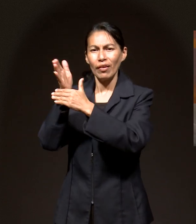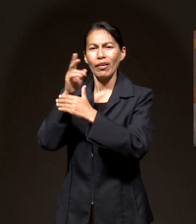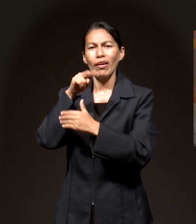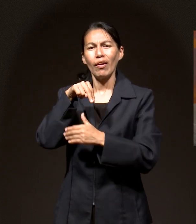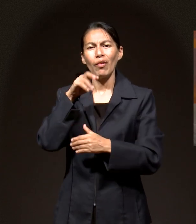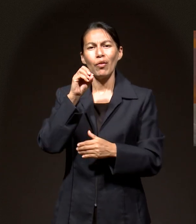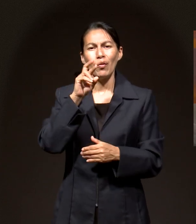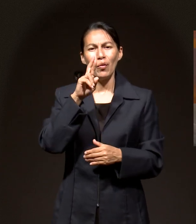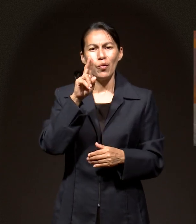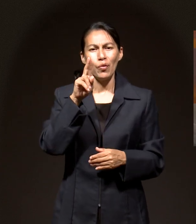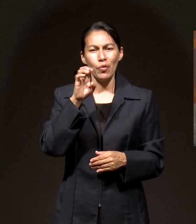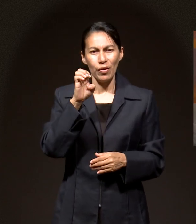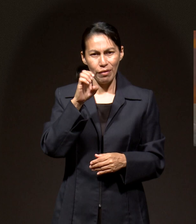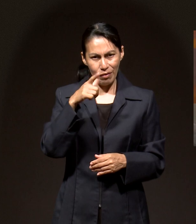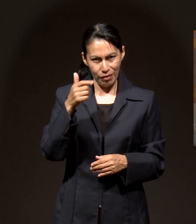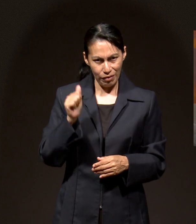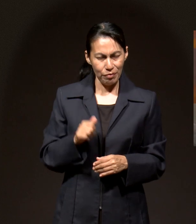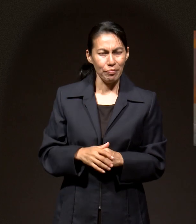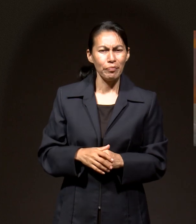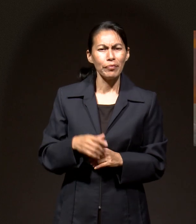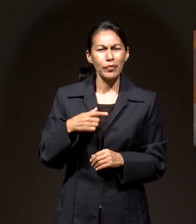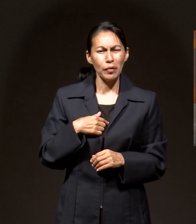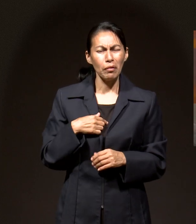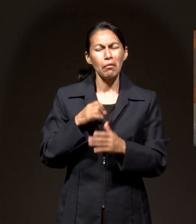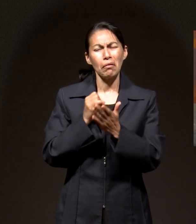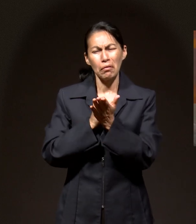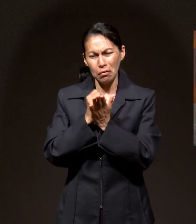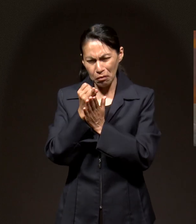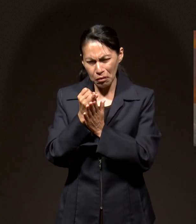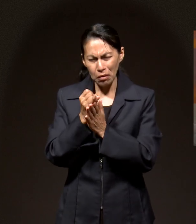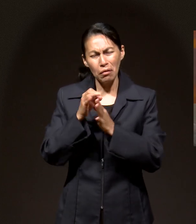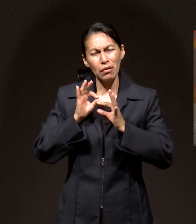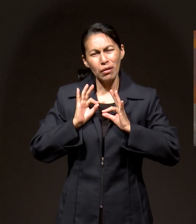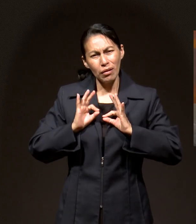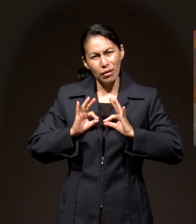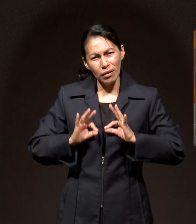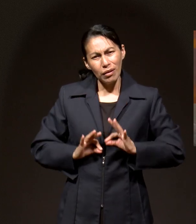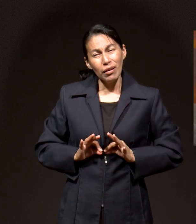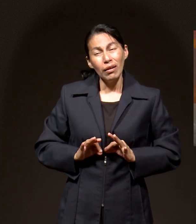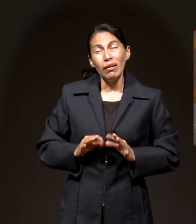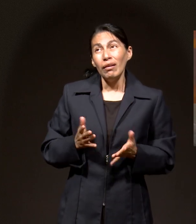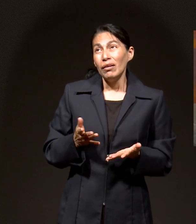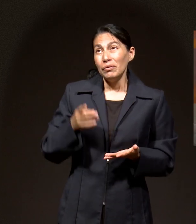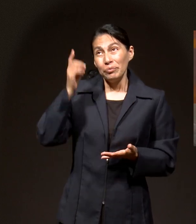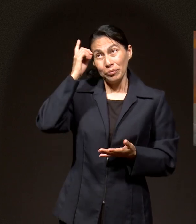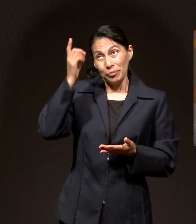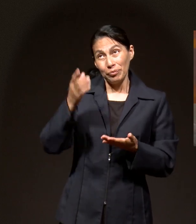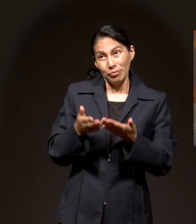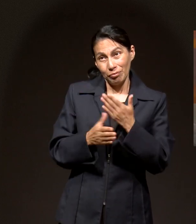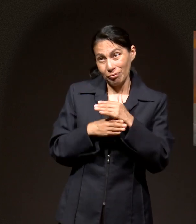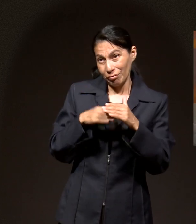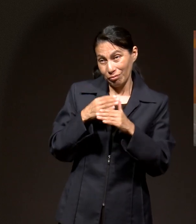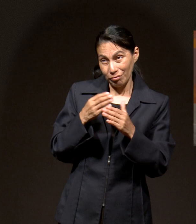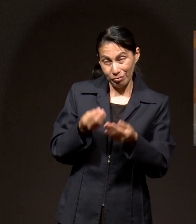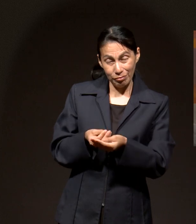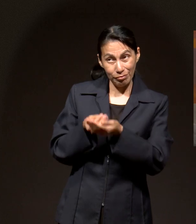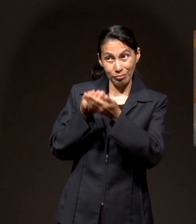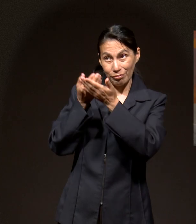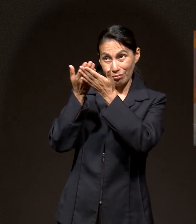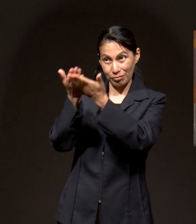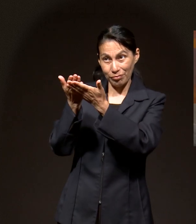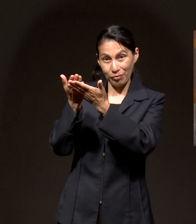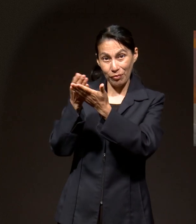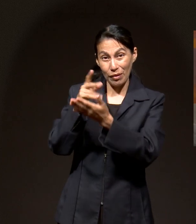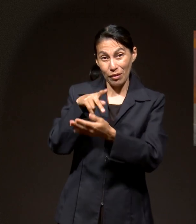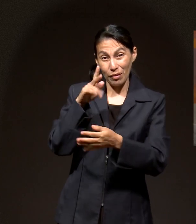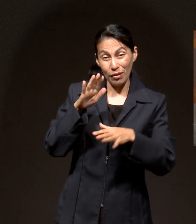para allá. Yo estaba, insisto, decidido y tratando de estar tranquilo, poner las cosas en manos de Dios, pero al final de cuentas